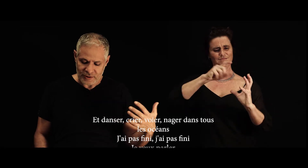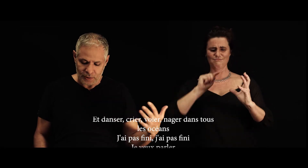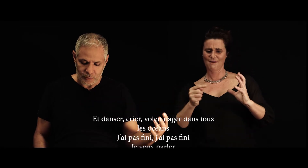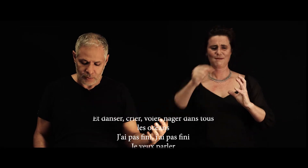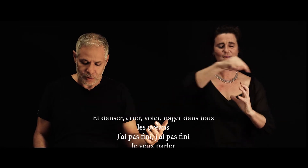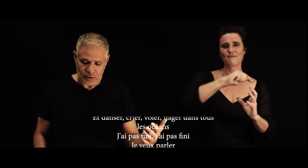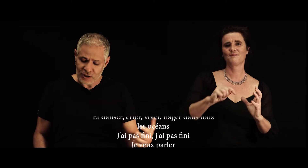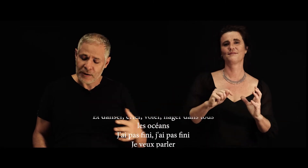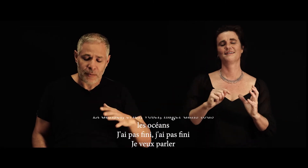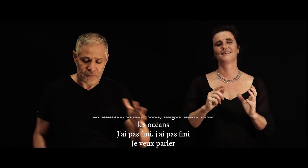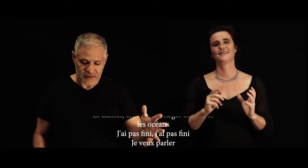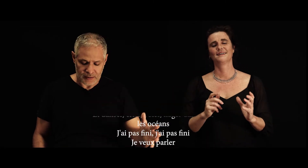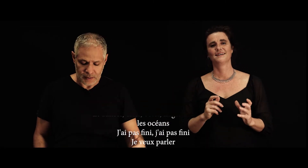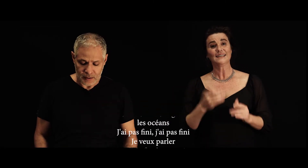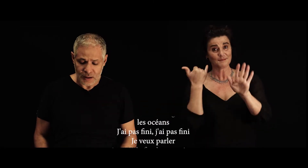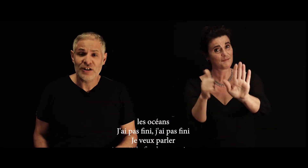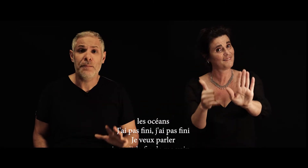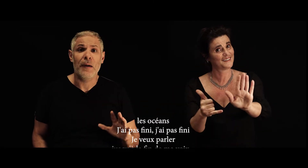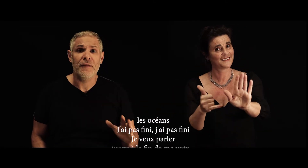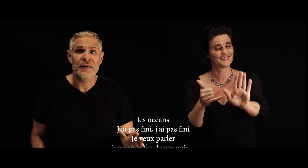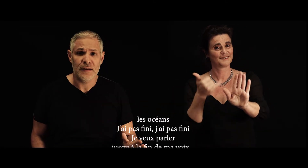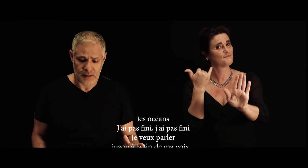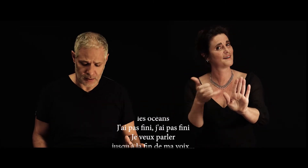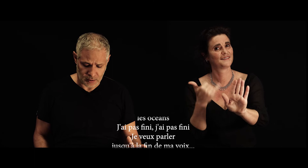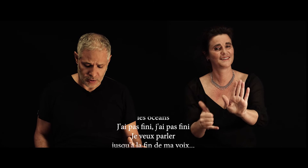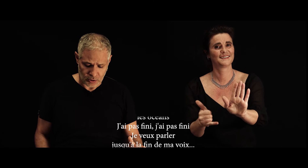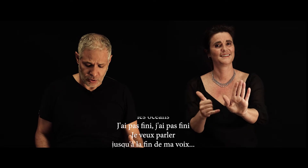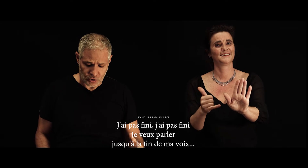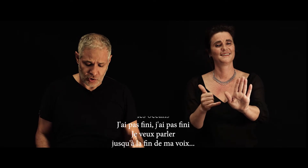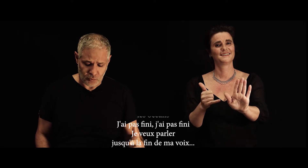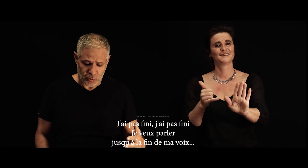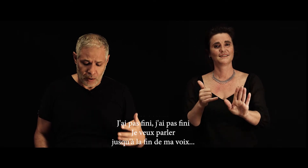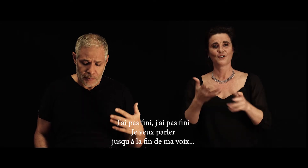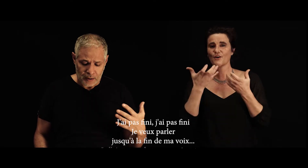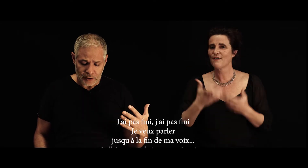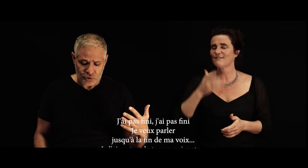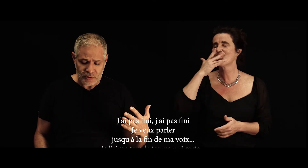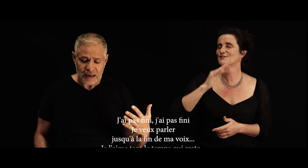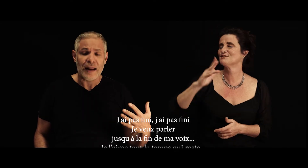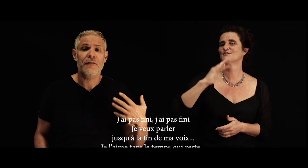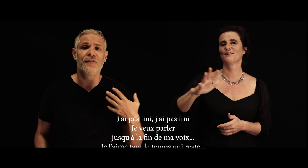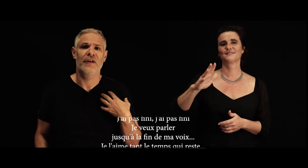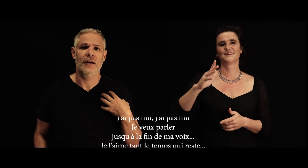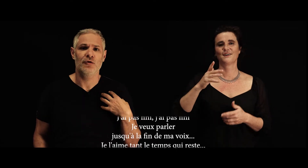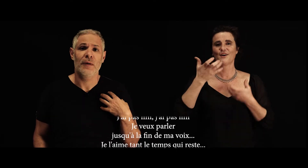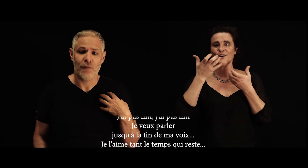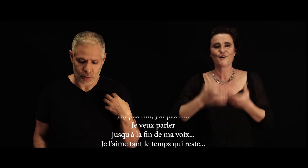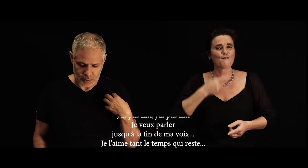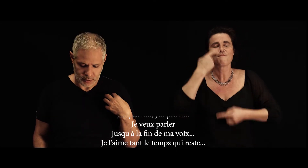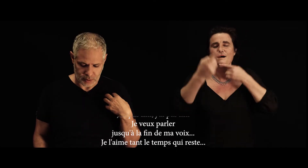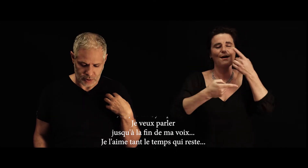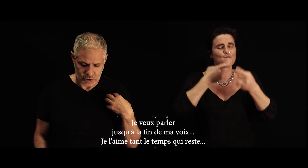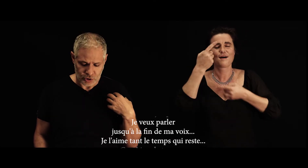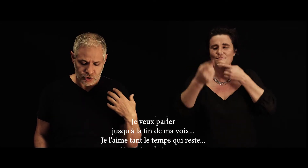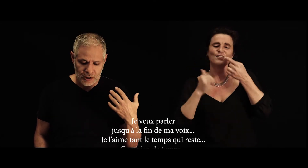les océans. J'ai pas fini, j'ai pas fini. Je veux parler jusqu'à la fin de ma